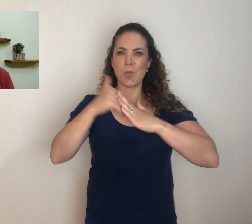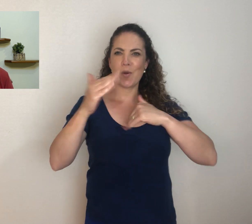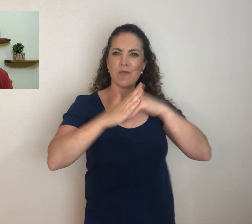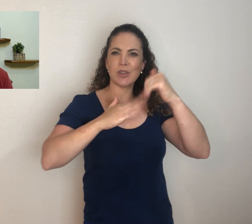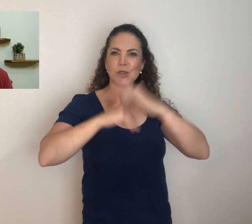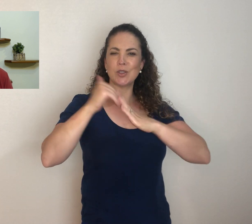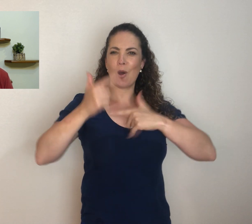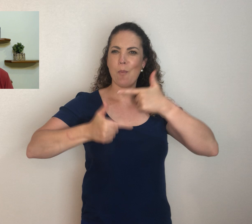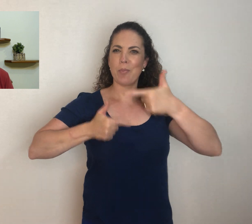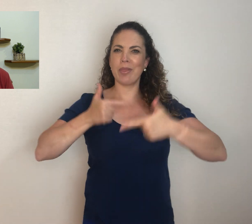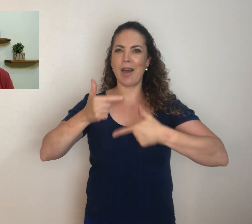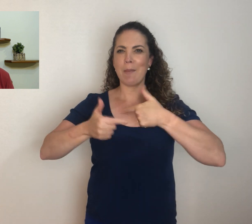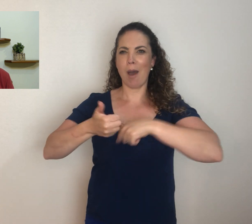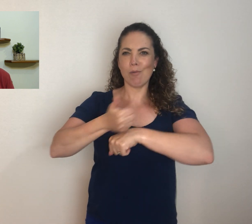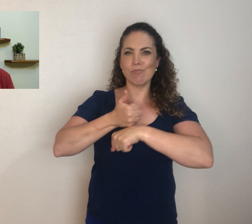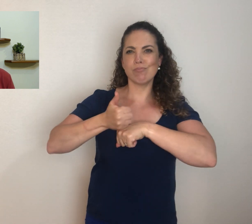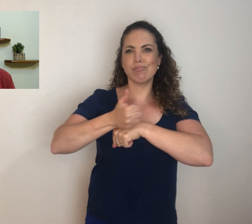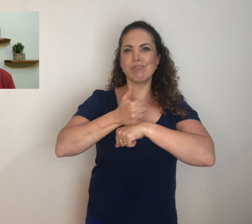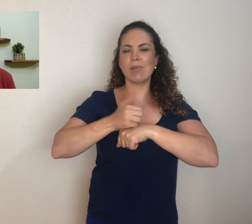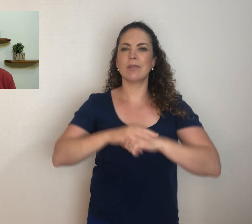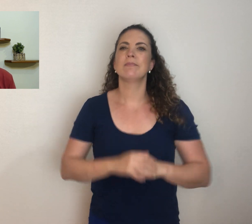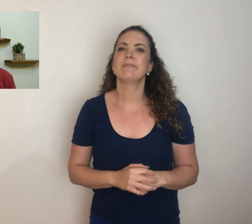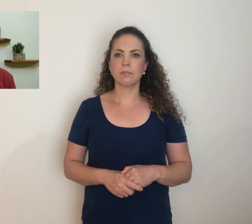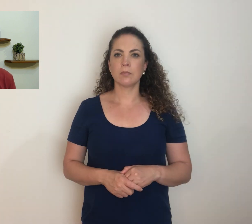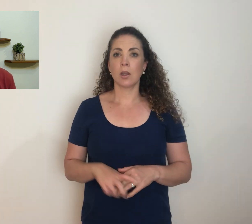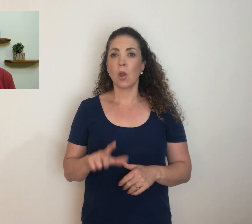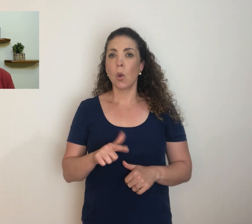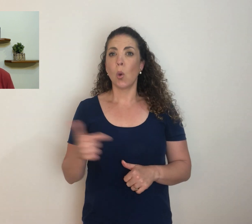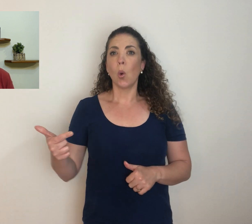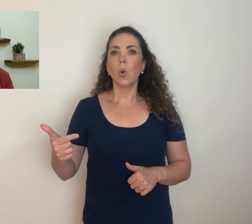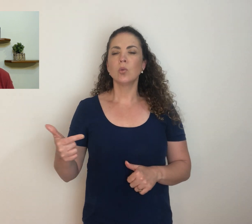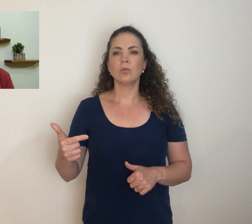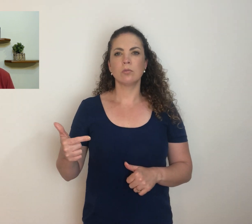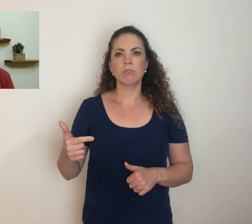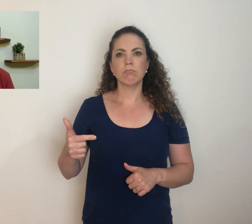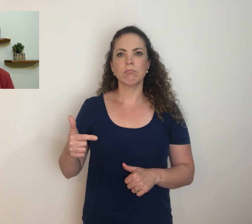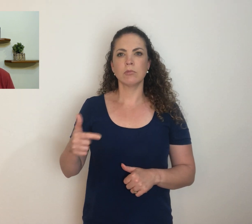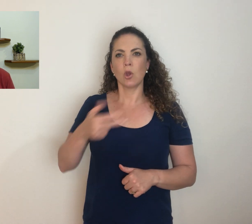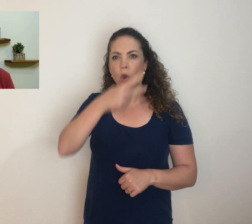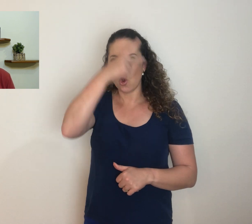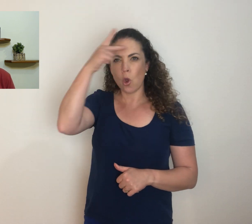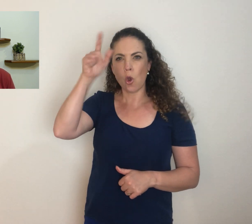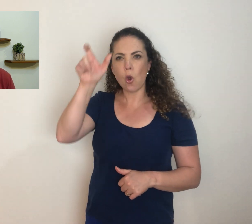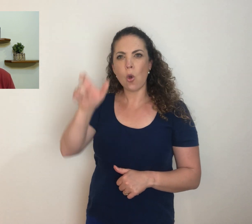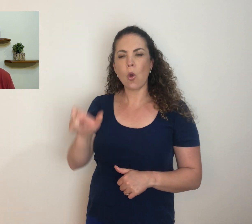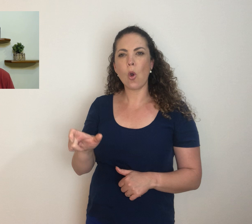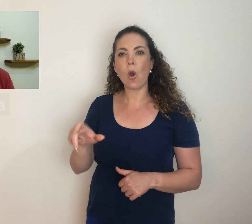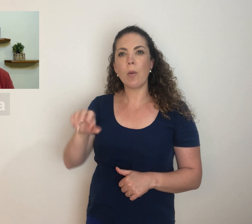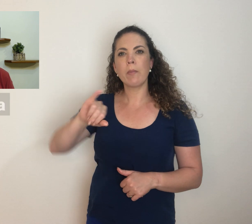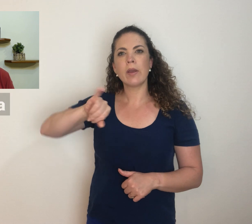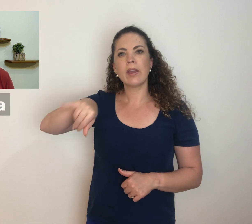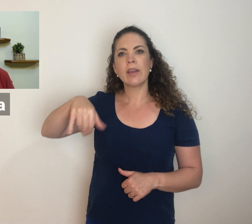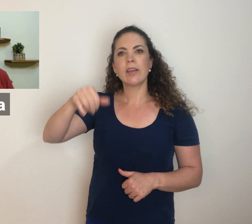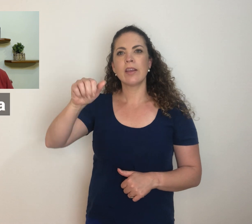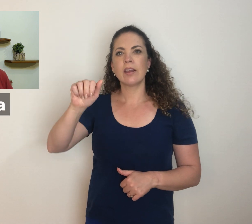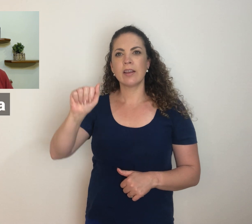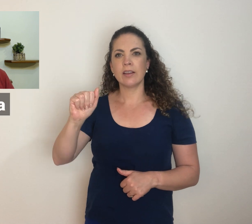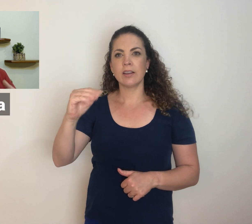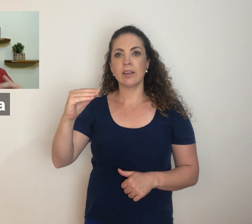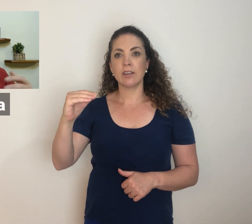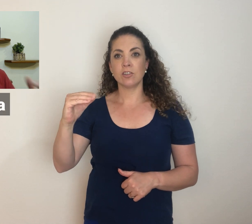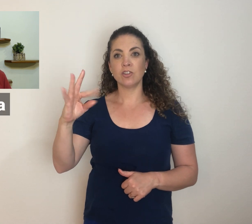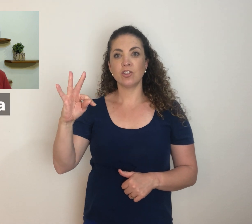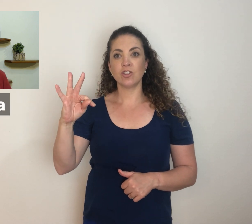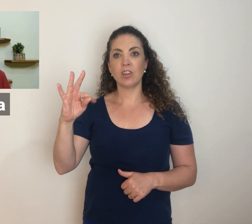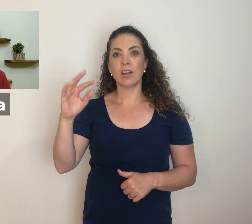vida. Também diz que os homens se tornarão jactanciosos. Jactância é